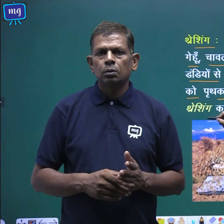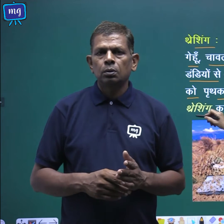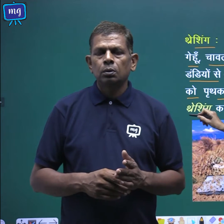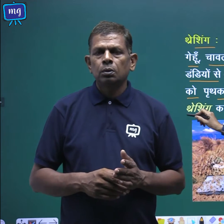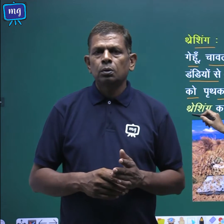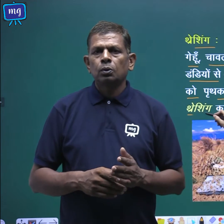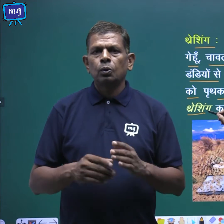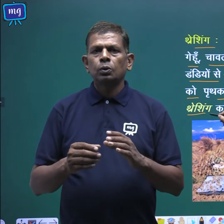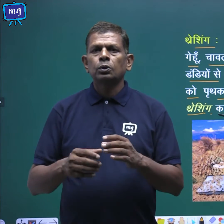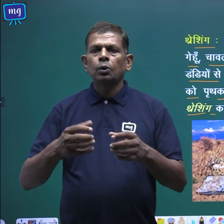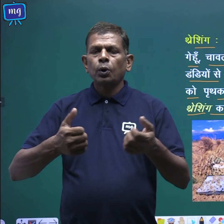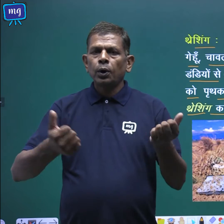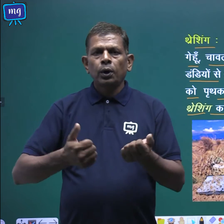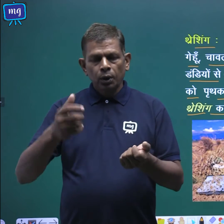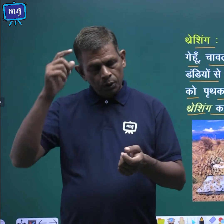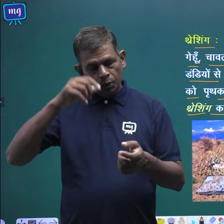थ्रेशिंग कहते हैं।